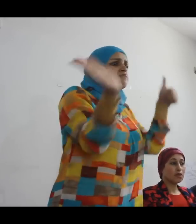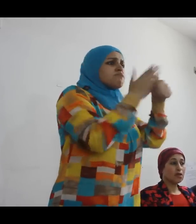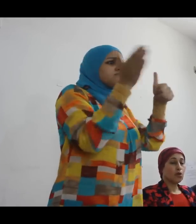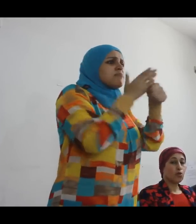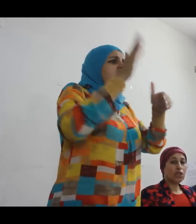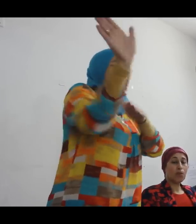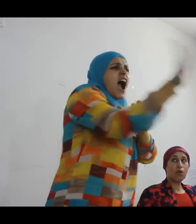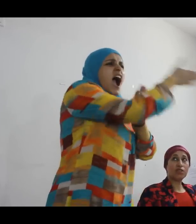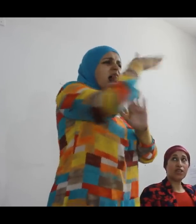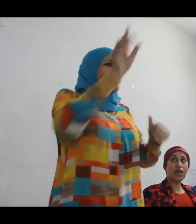لمصر ونعمله هدية